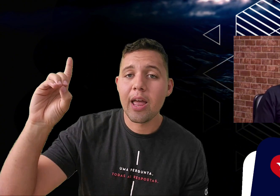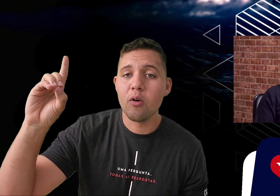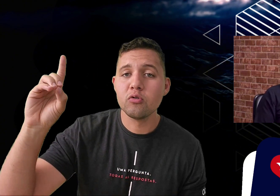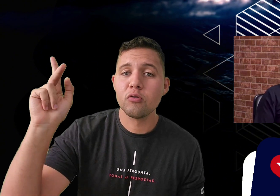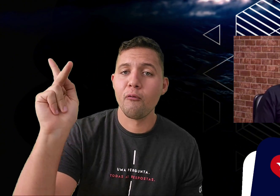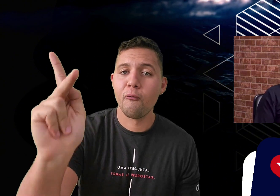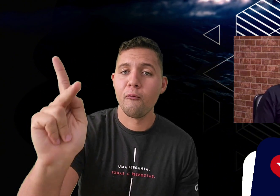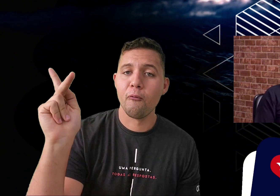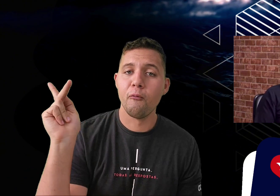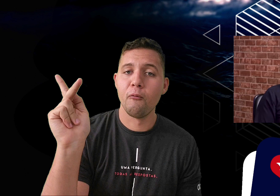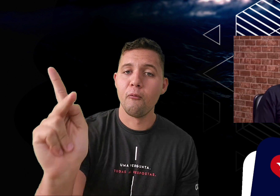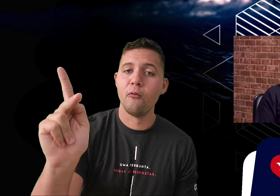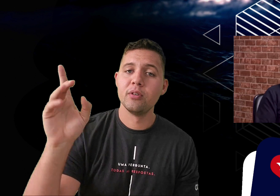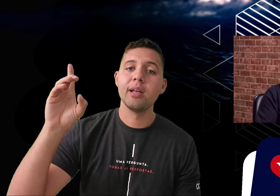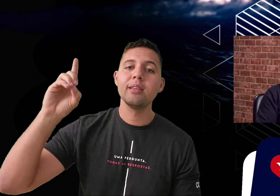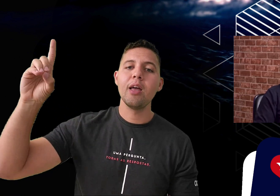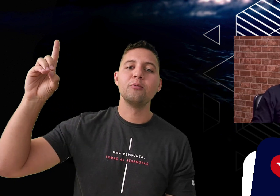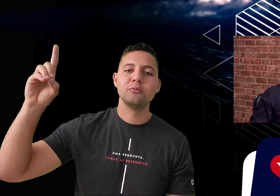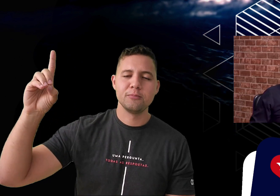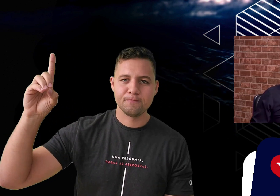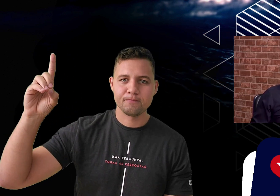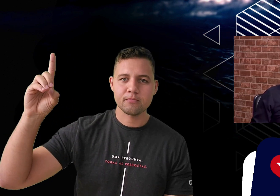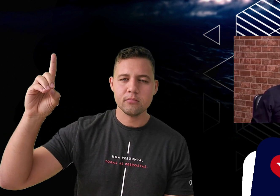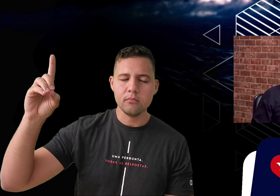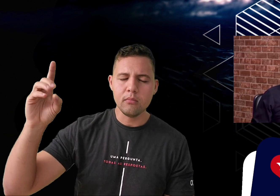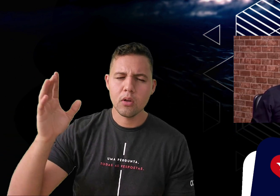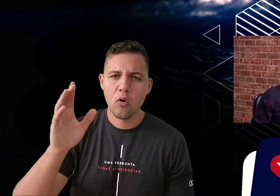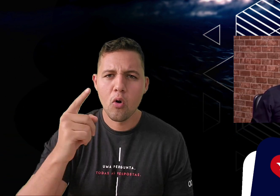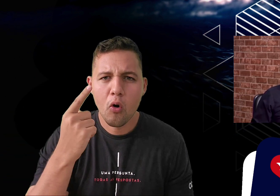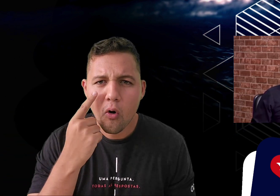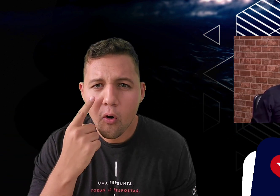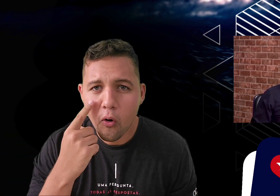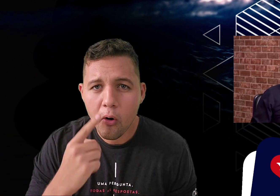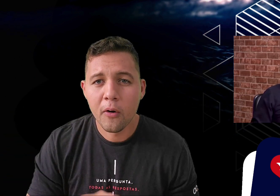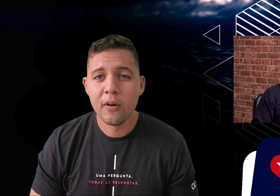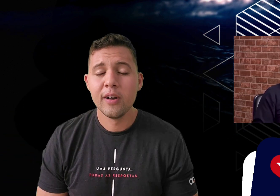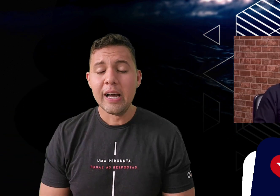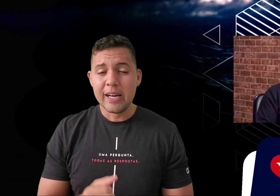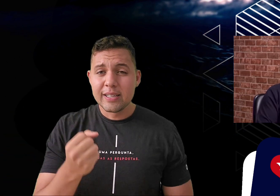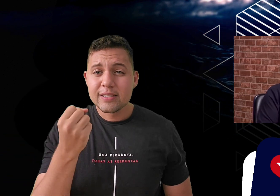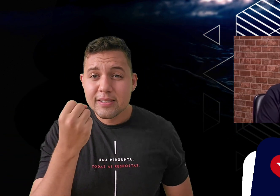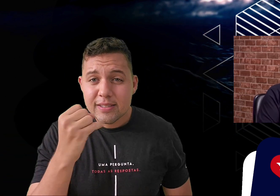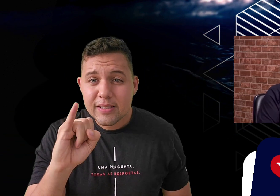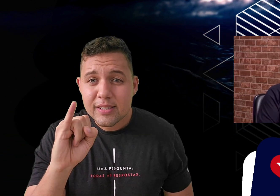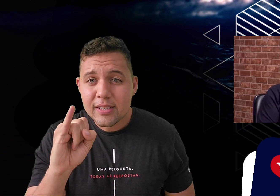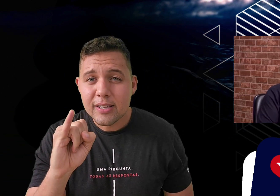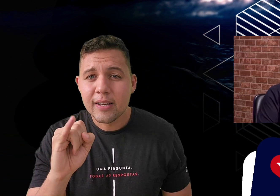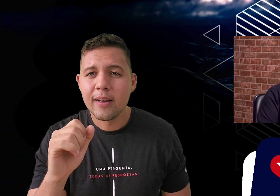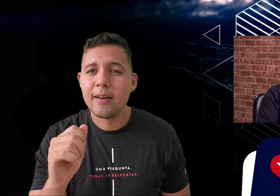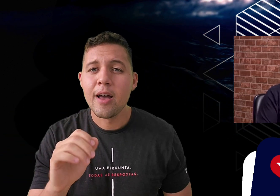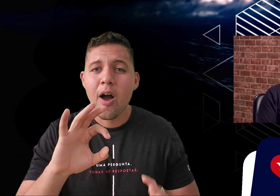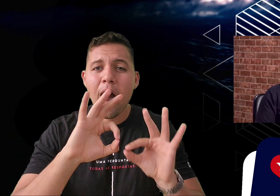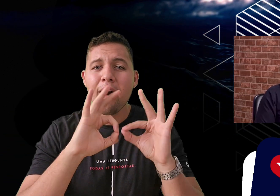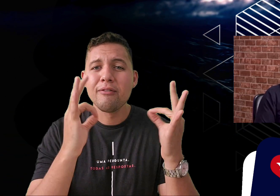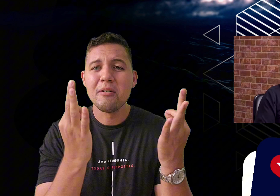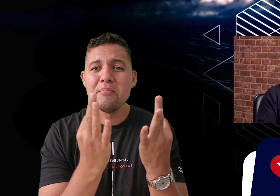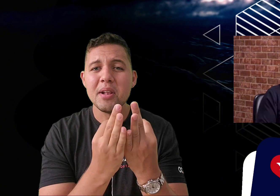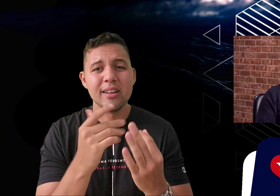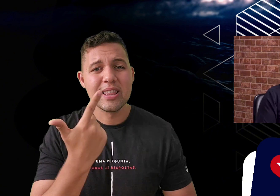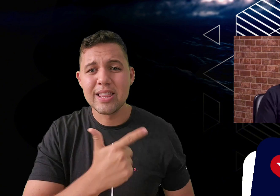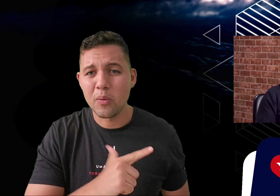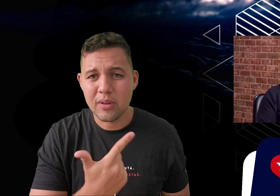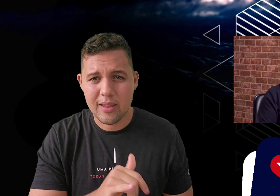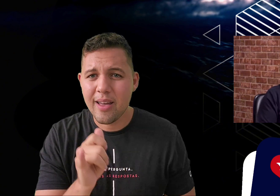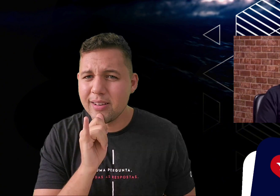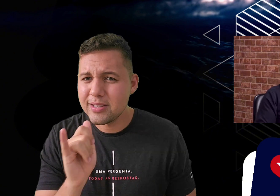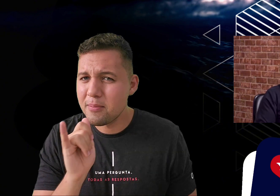Agora, elimine família da vida do ser humano. Suponha que uma pessoa cresceu jogada